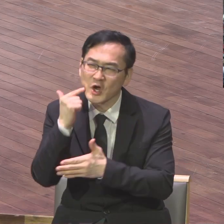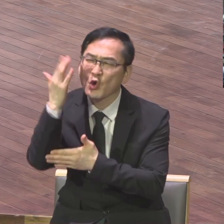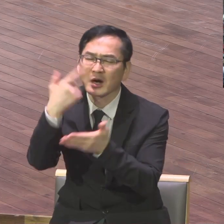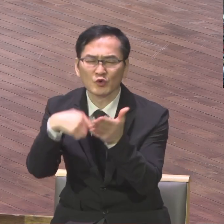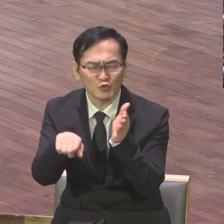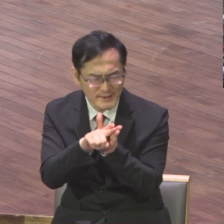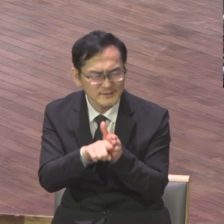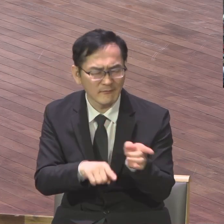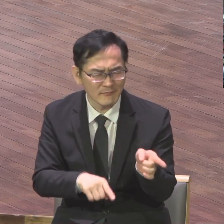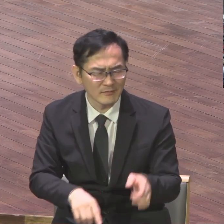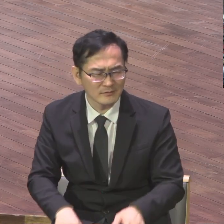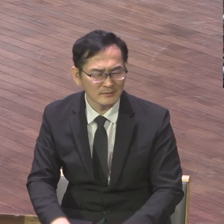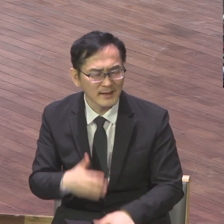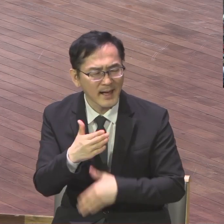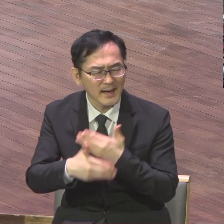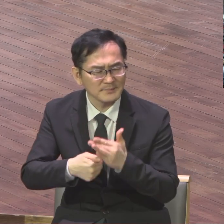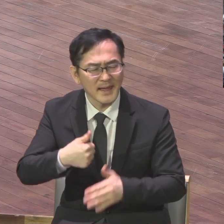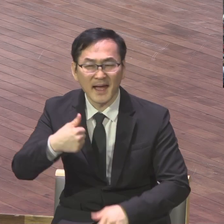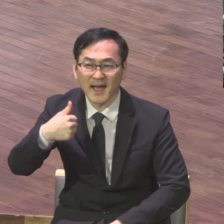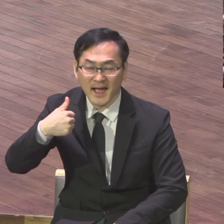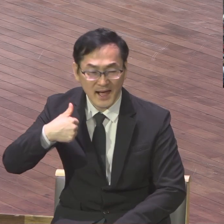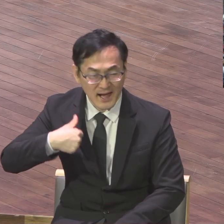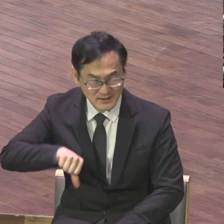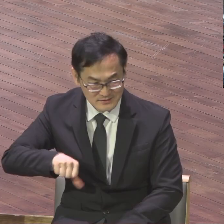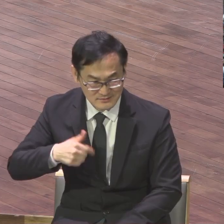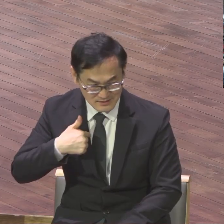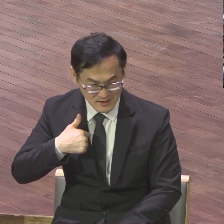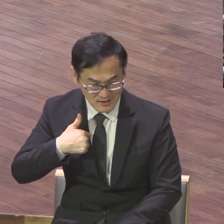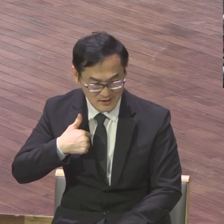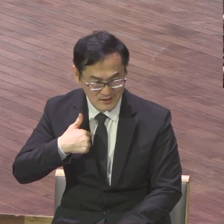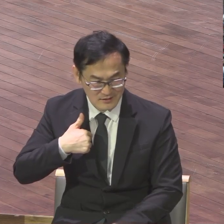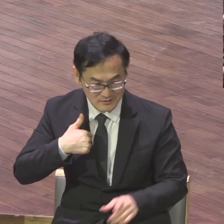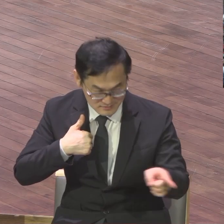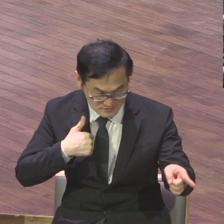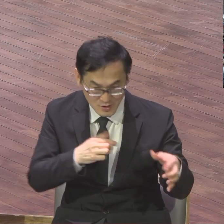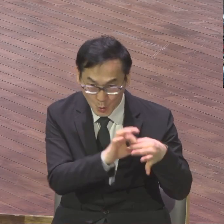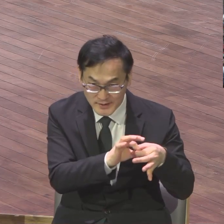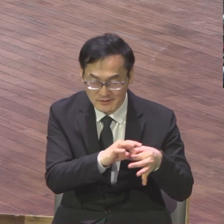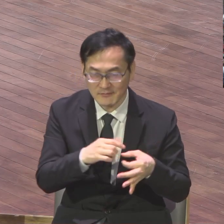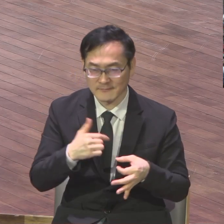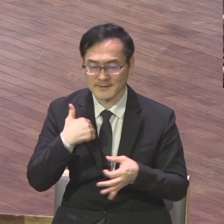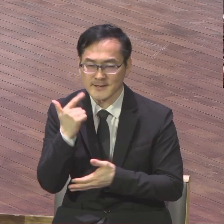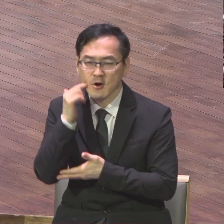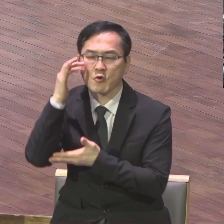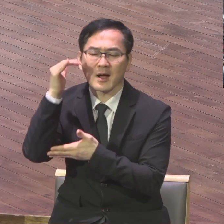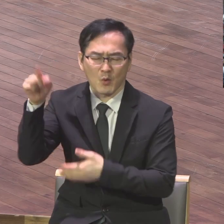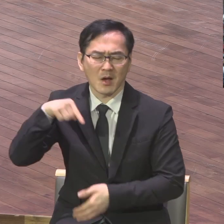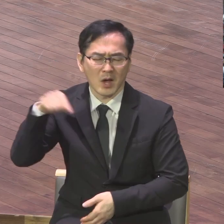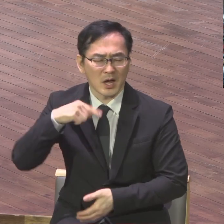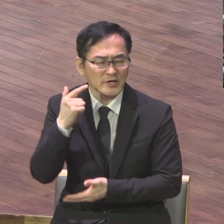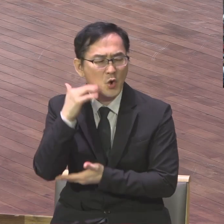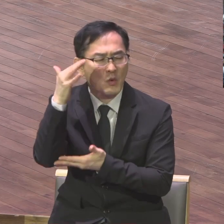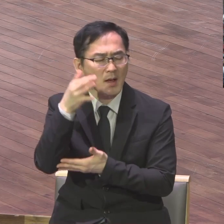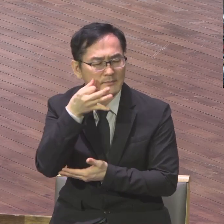위함이요 하나님의 아들이 이로 말미암아 영광을 받게 하려 함이라 하시더라.